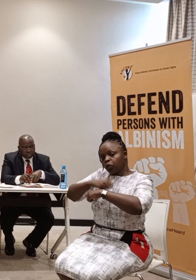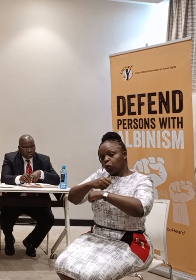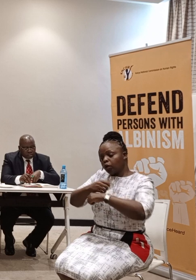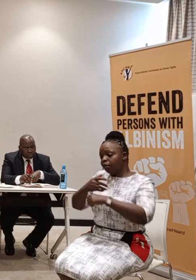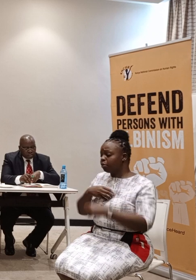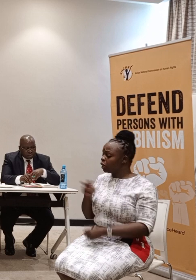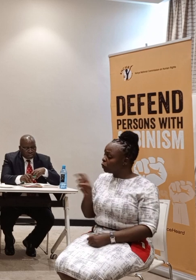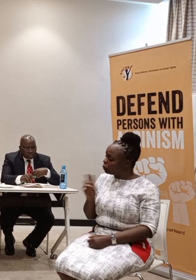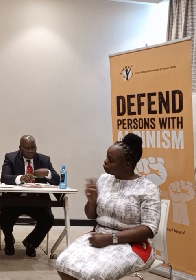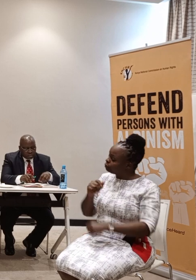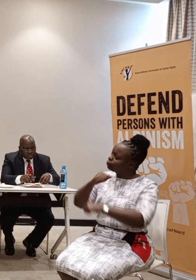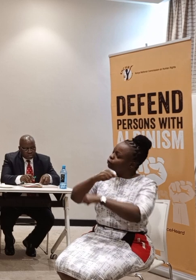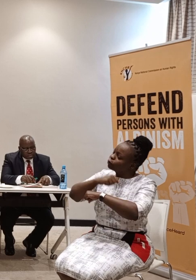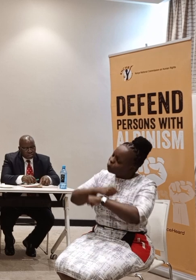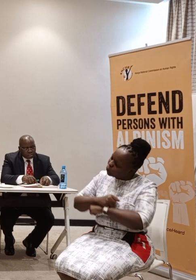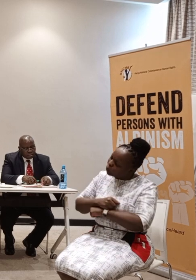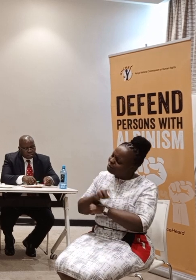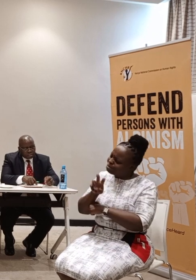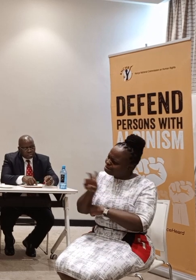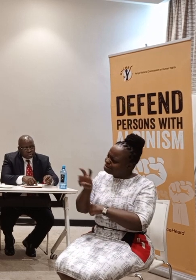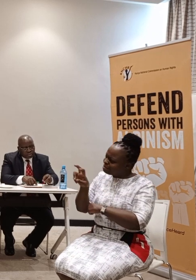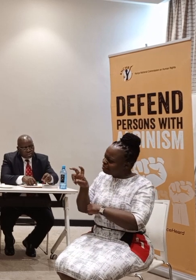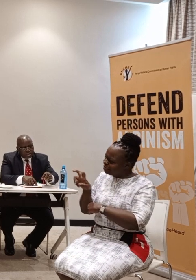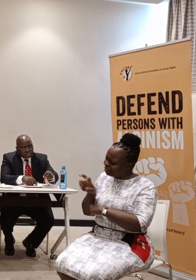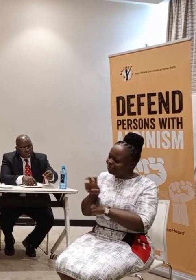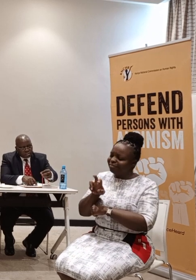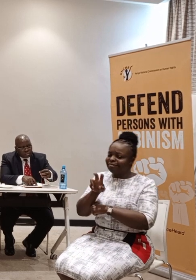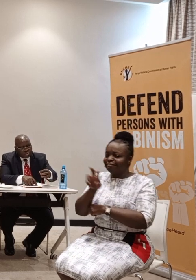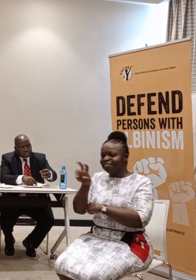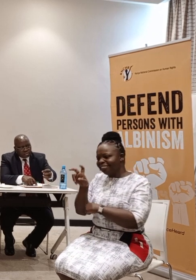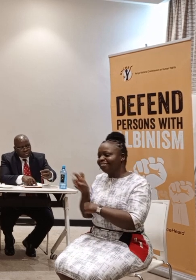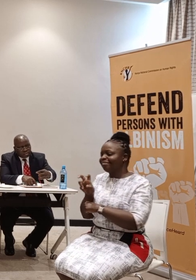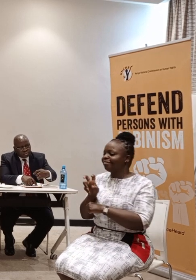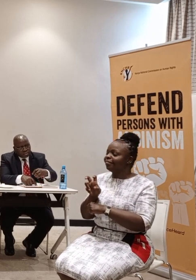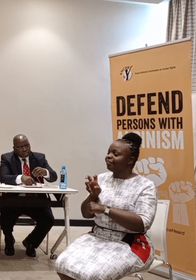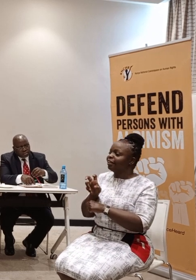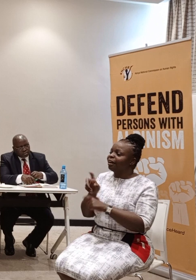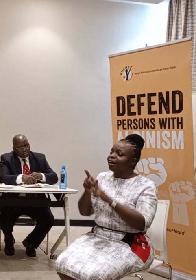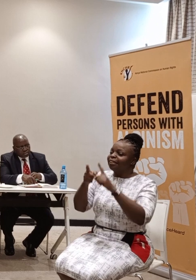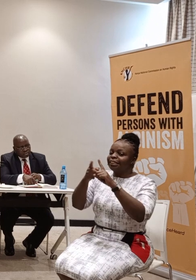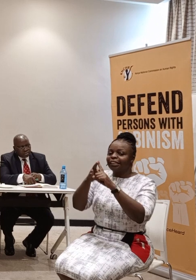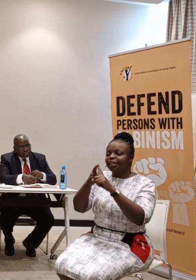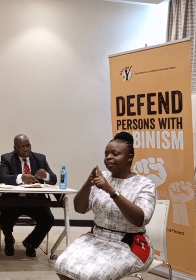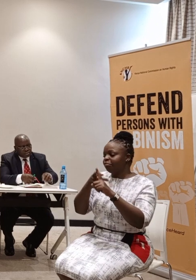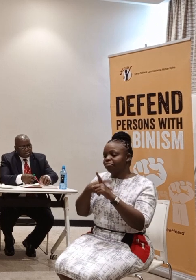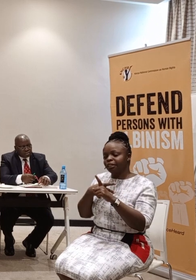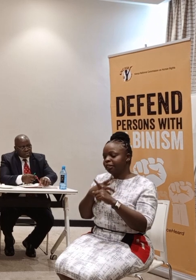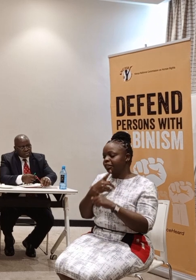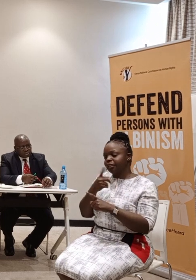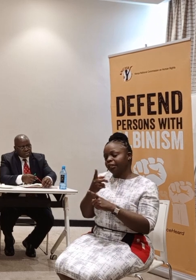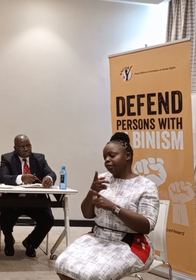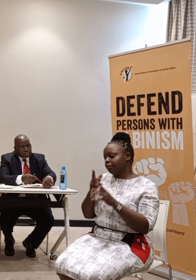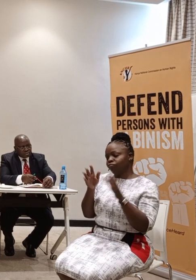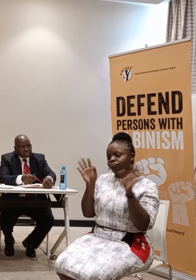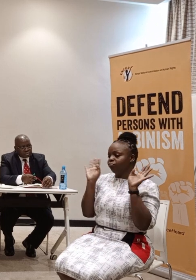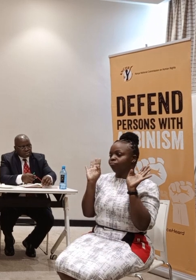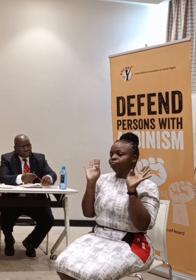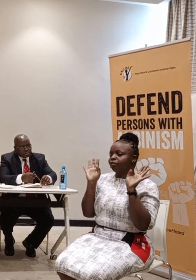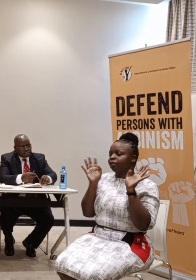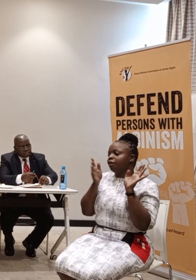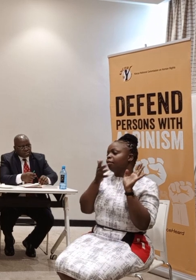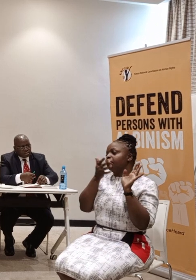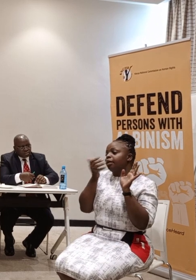school. Nilizunguka na huyo mtoi. Hadi ikafika place nikasema mtoi itabidi nimefunza